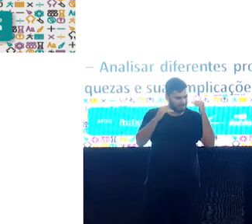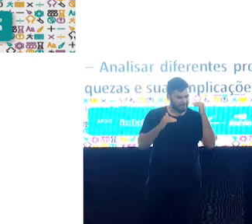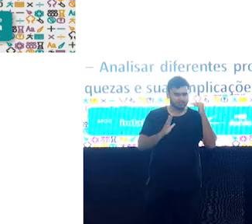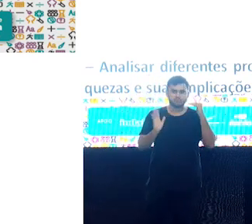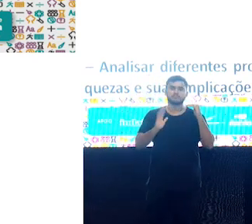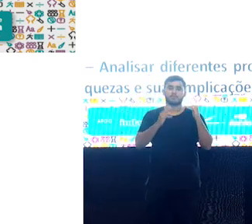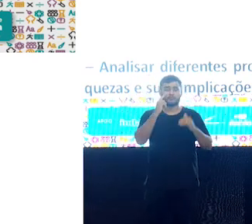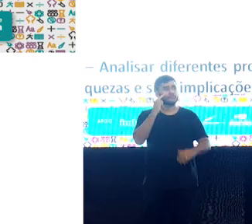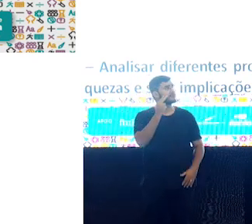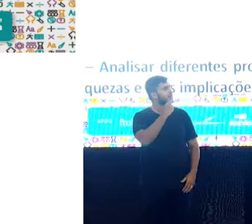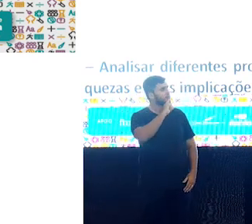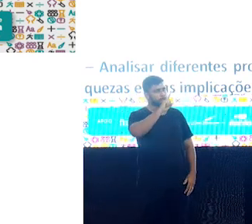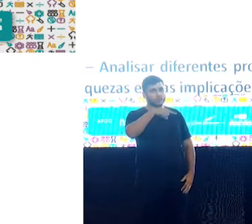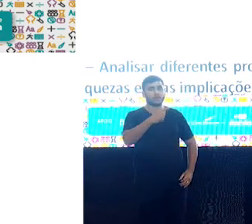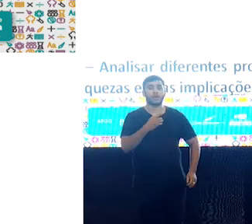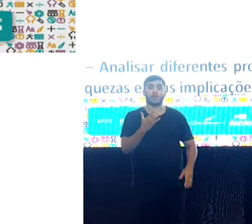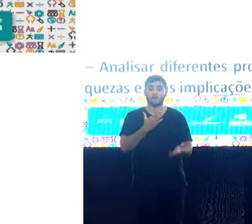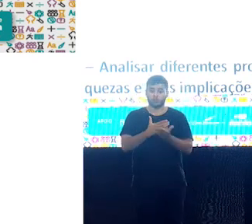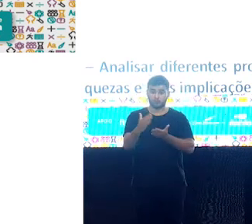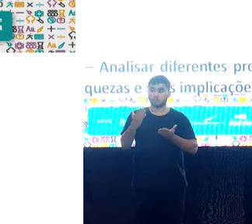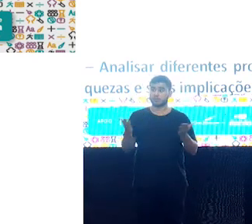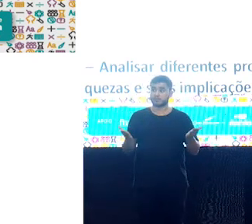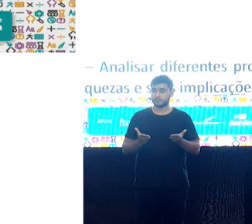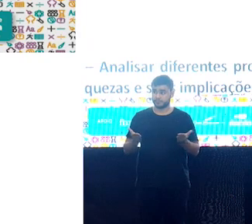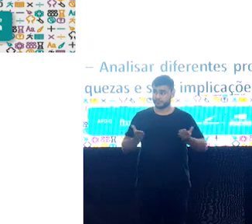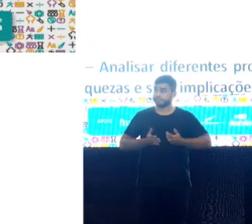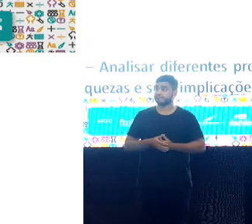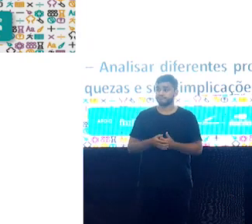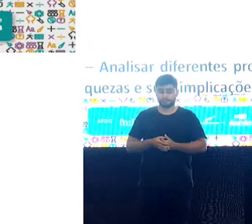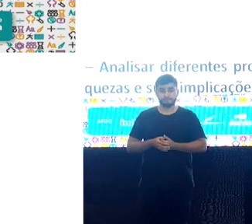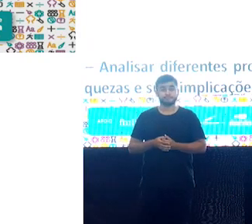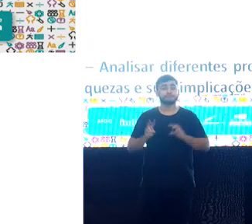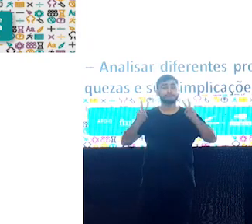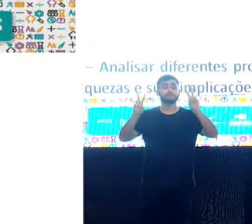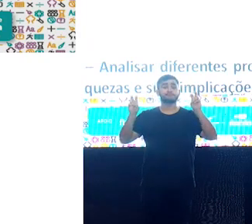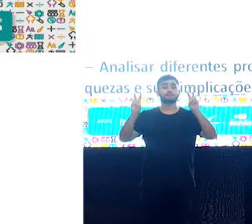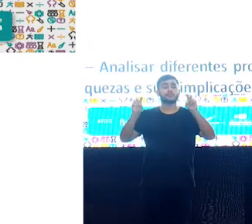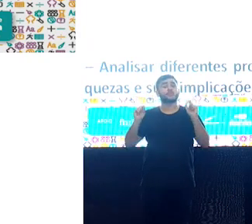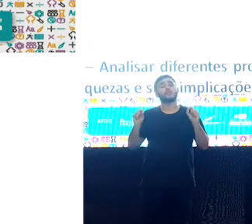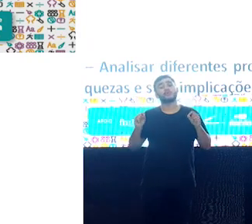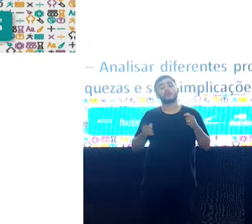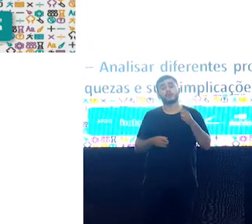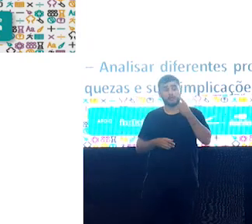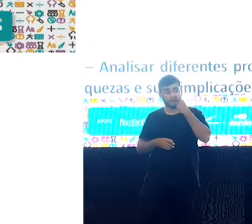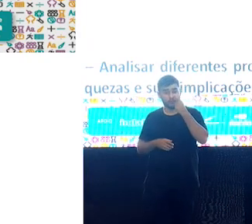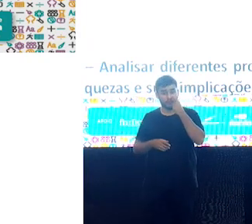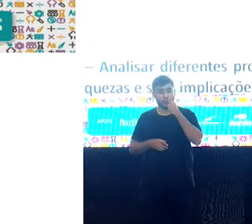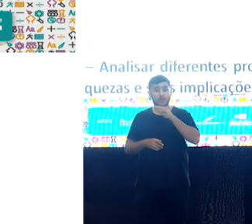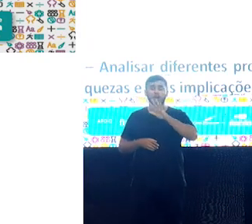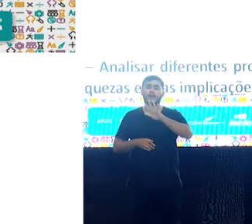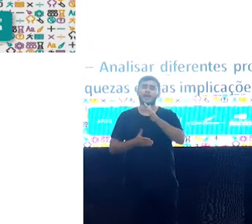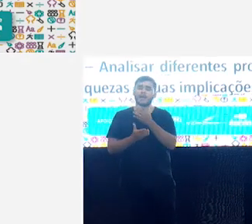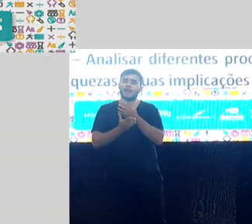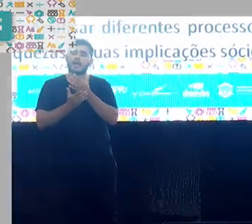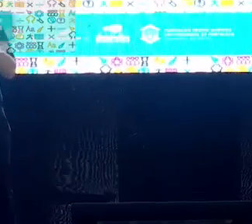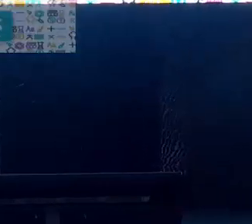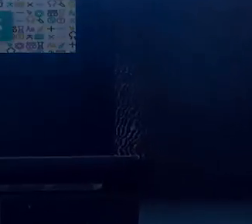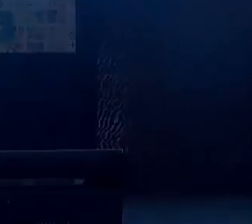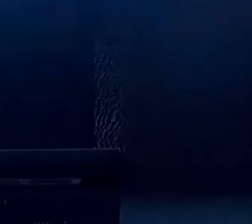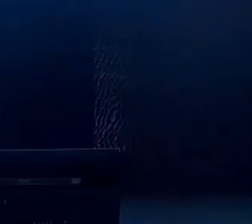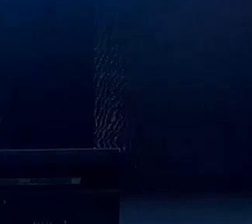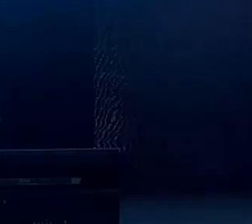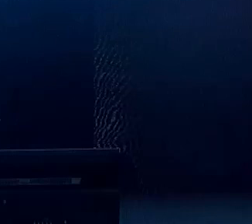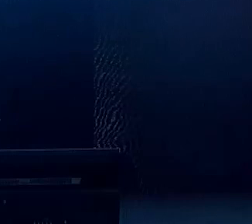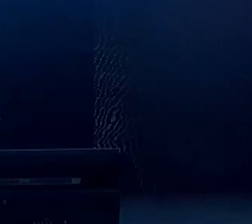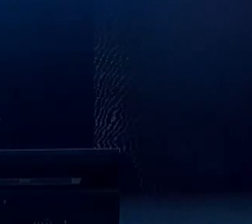tempo, vamos aos assuntos de hoje. O que é que nós vamos fazer, queridos? Nós vamos dar um passeio pela